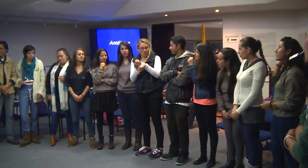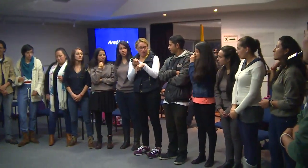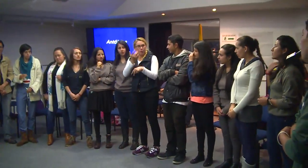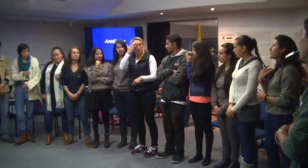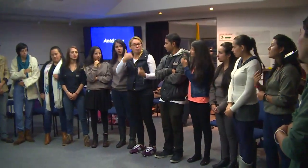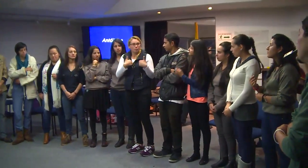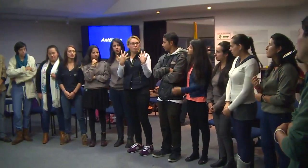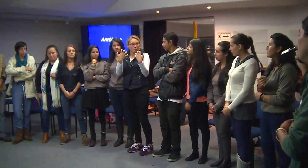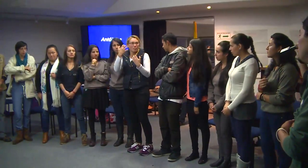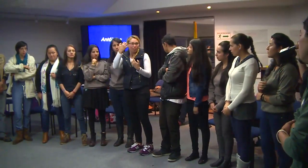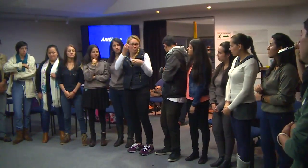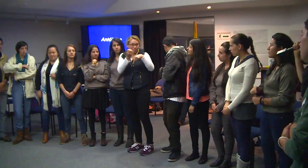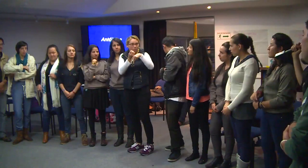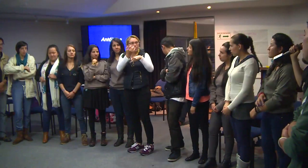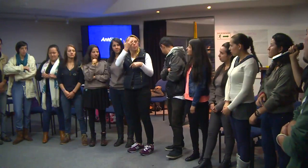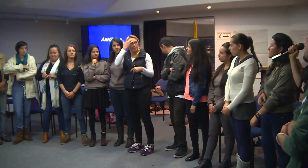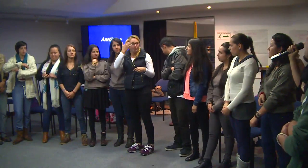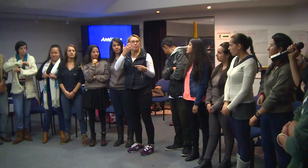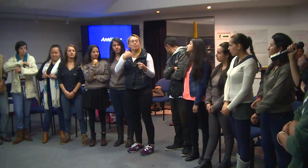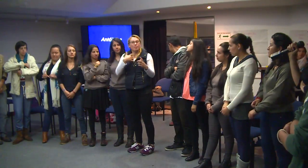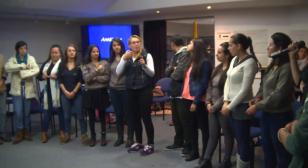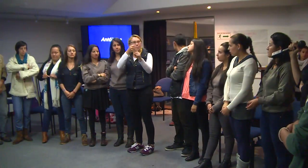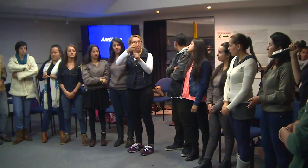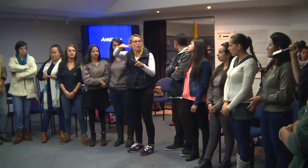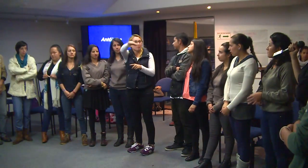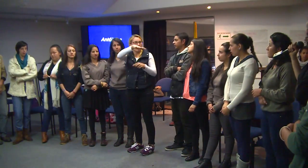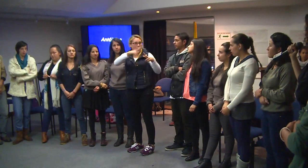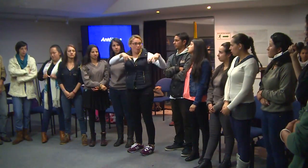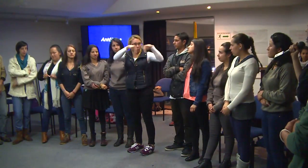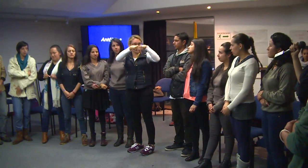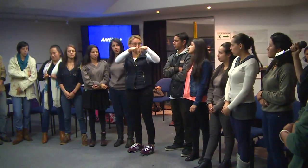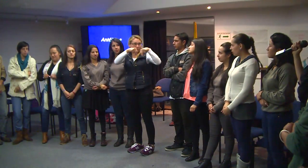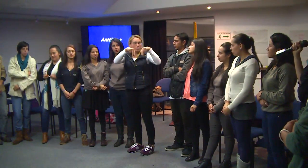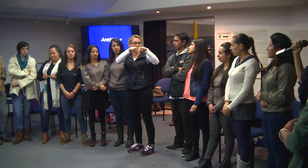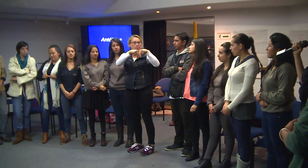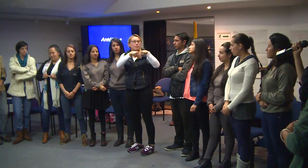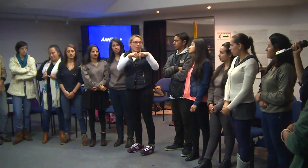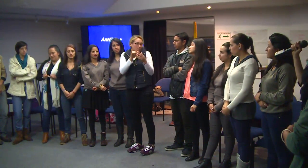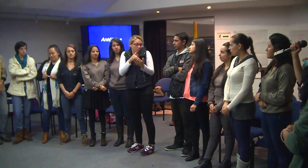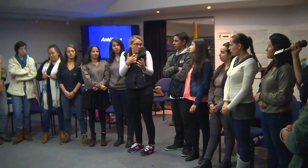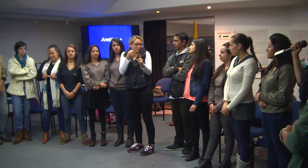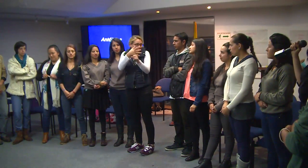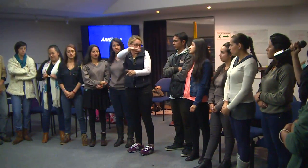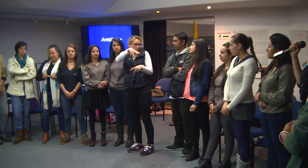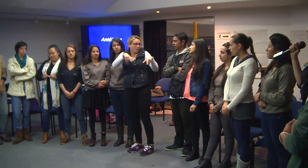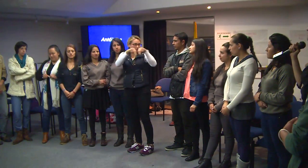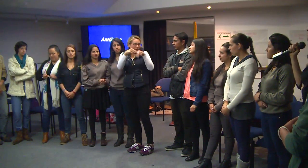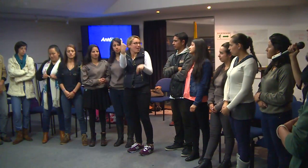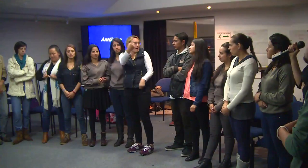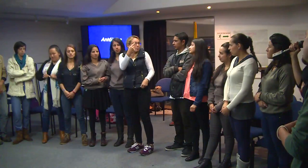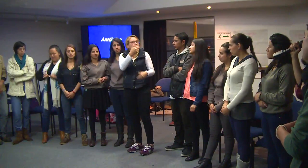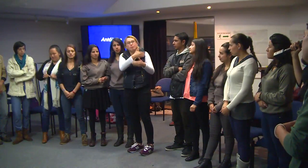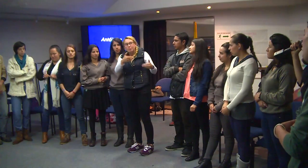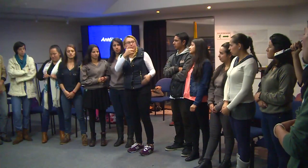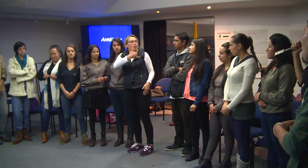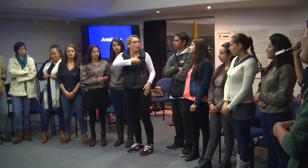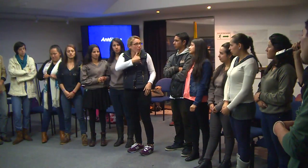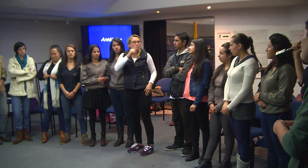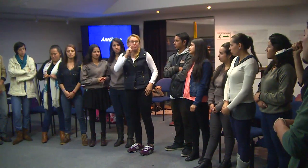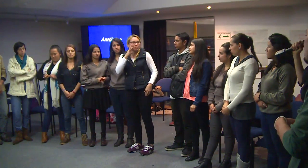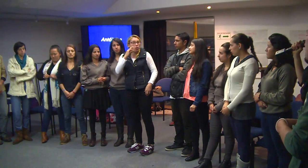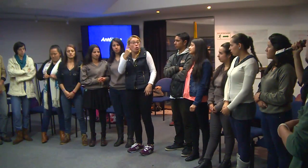Me pregunta que por qué soy maestra. Yo quiero ser maestra para generar un impacto a nivel social, en la sociedad. Eso es